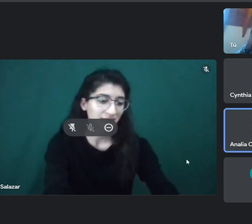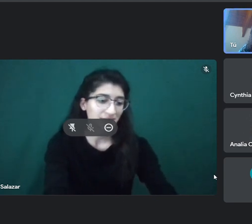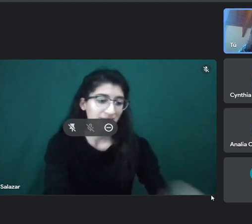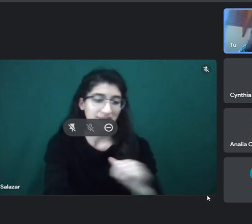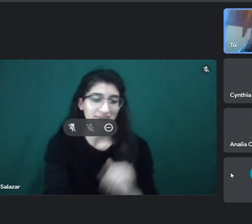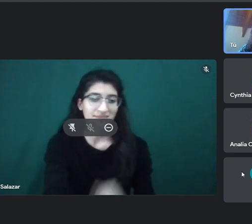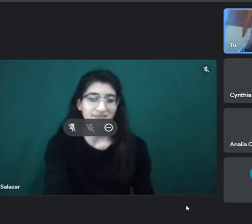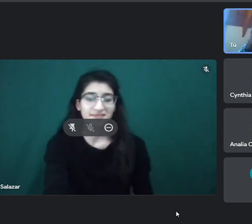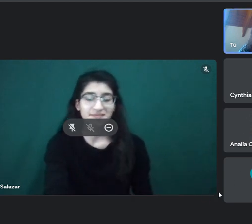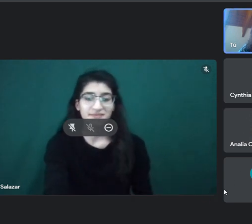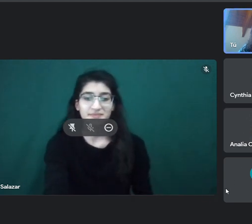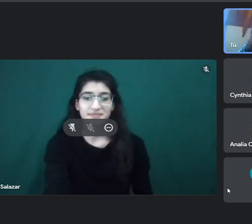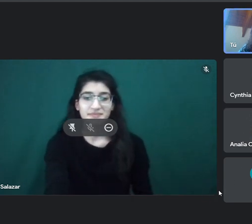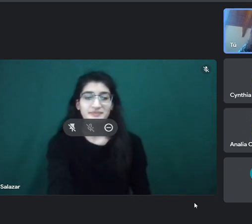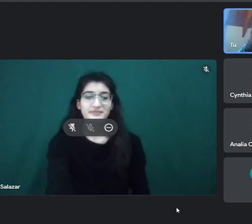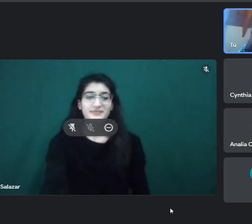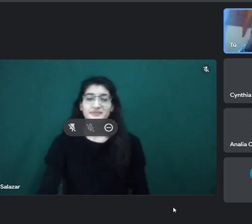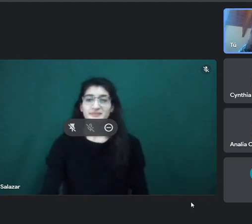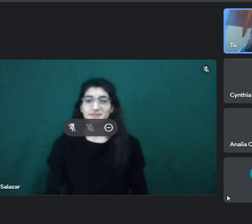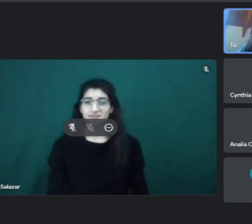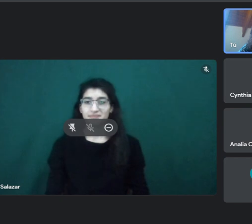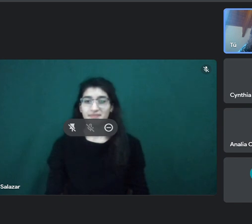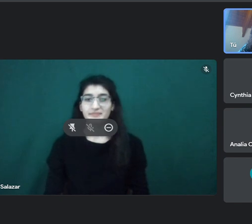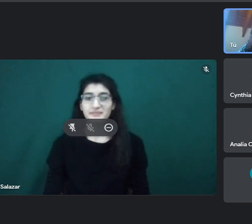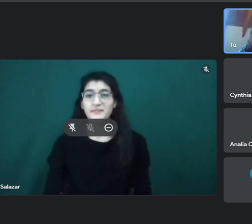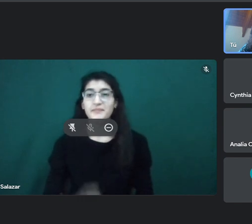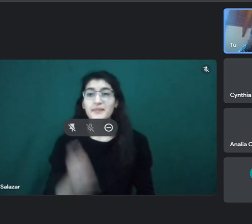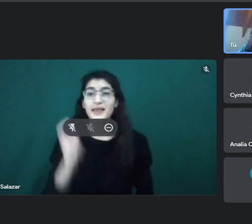Bien, a ver quién quiere leer.